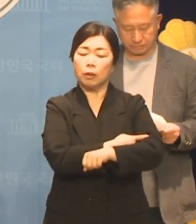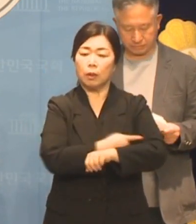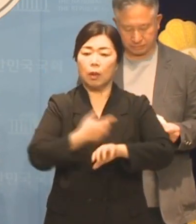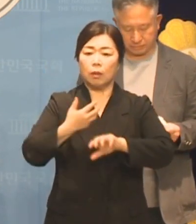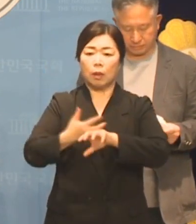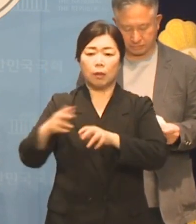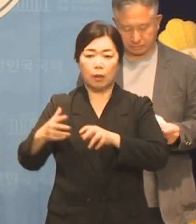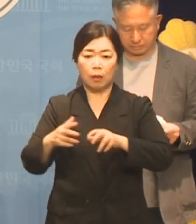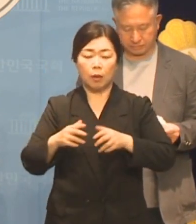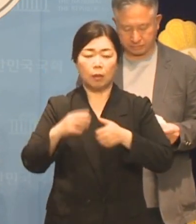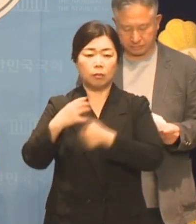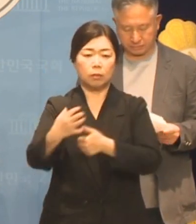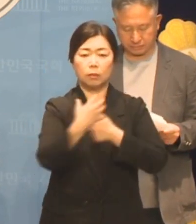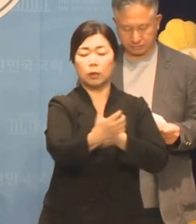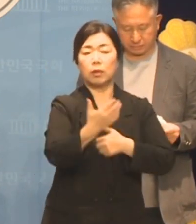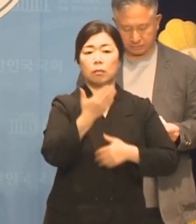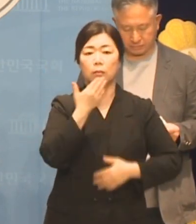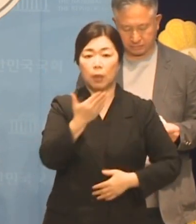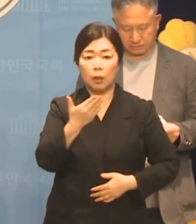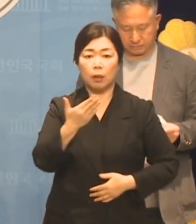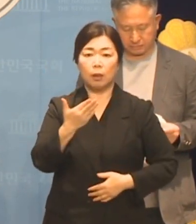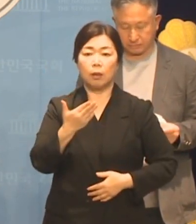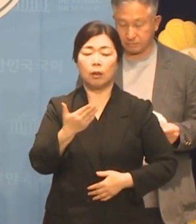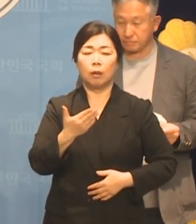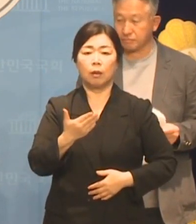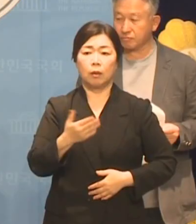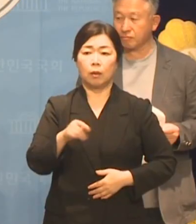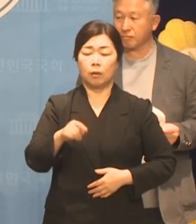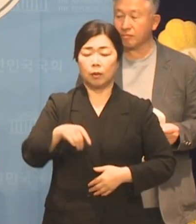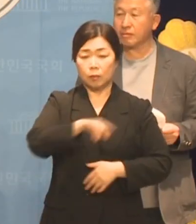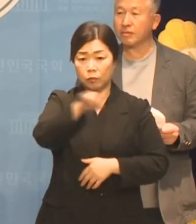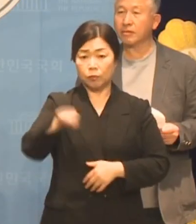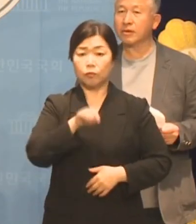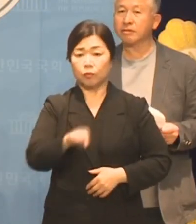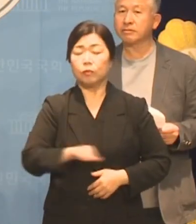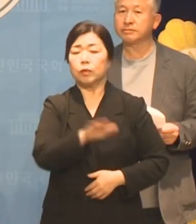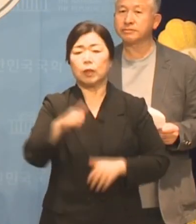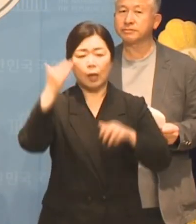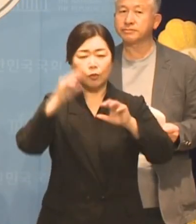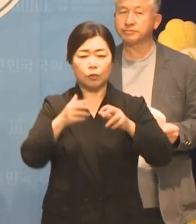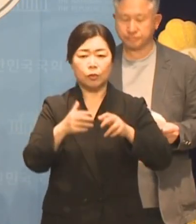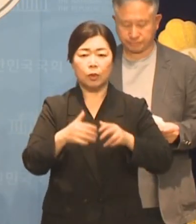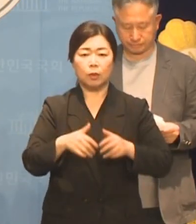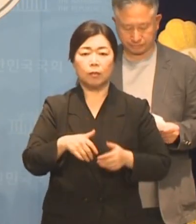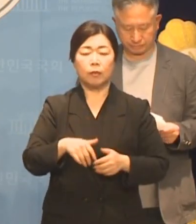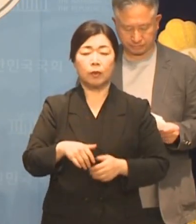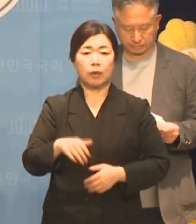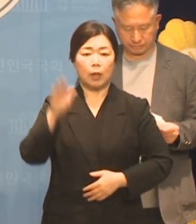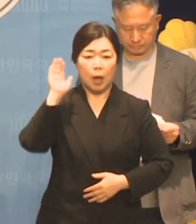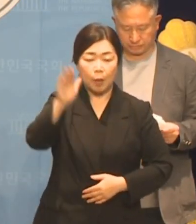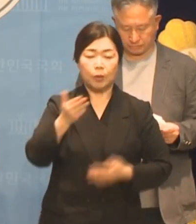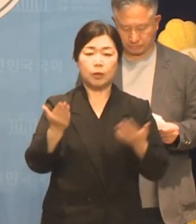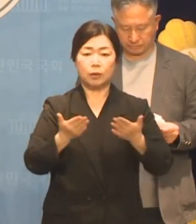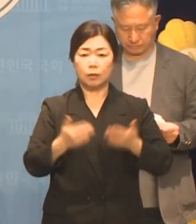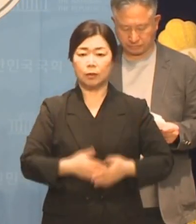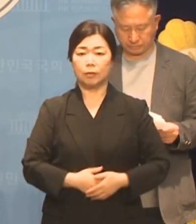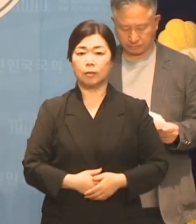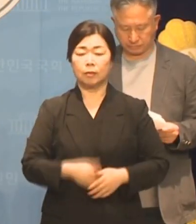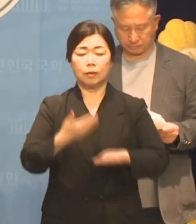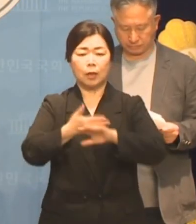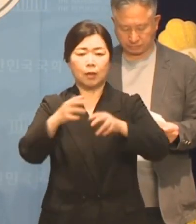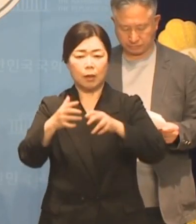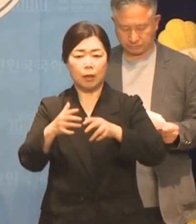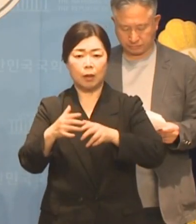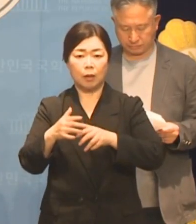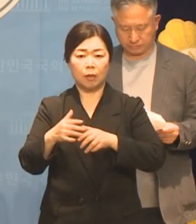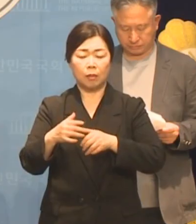있음을 경고하고 있다. 대한민국의 운명이 대한민국 국민의 뜻이 아닌 외국의 군사 전략에 의해